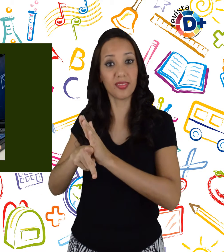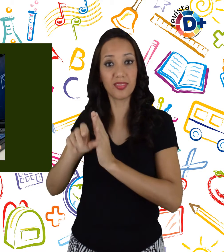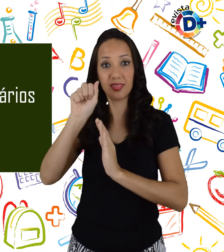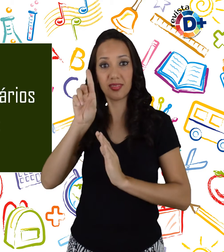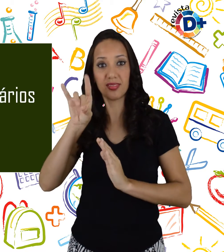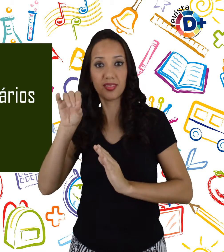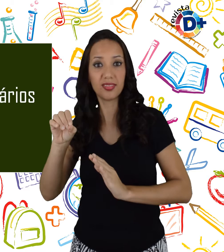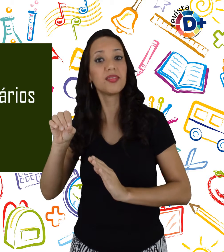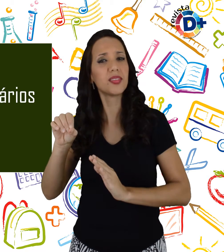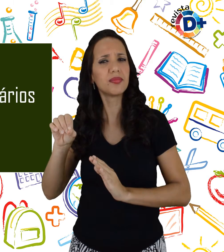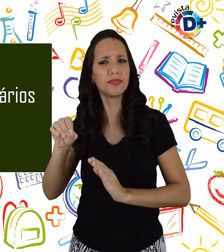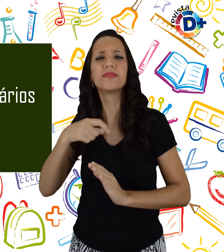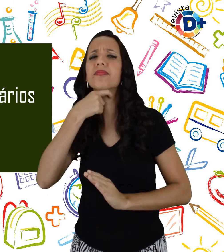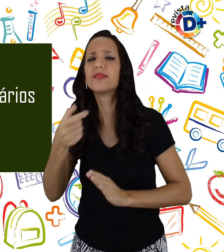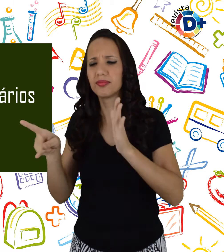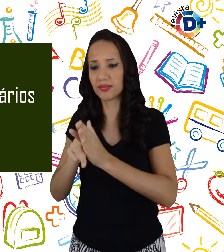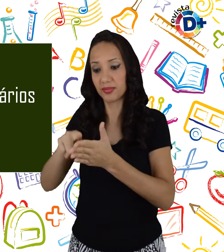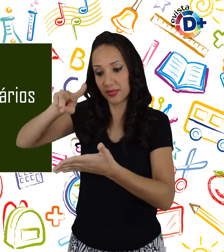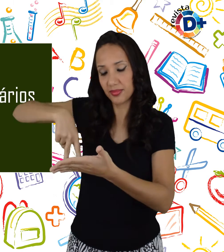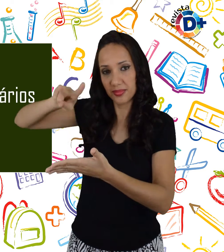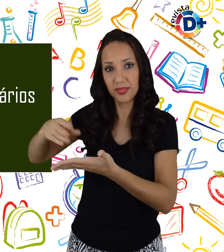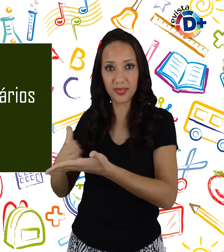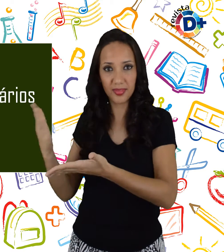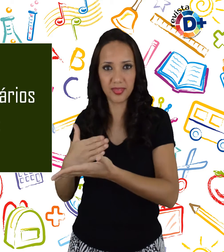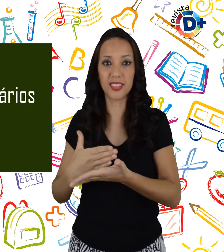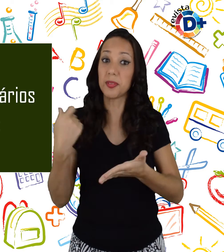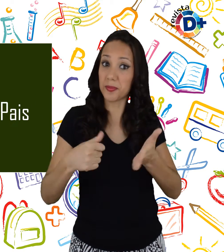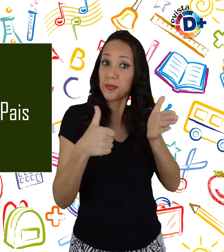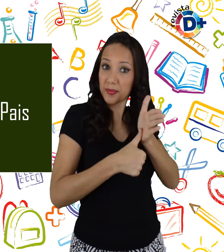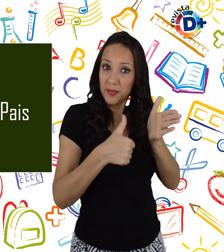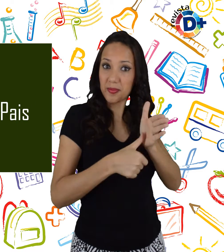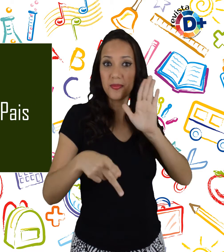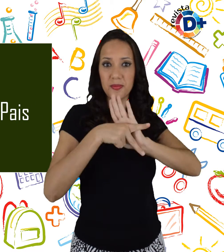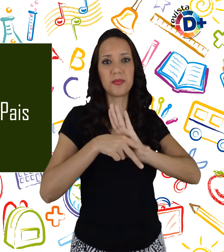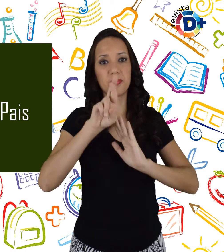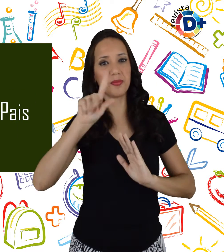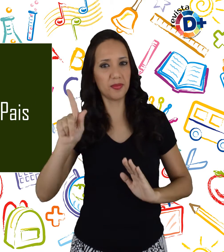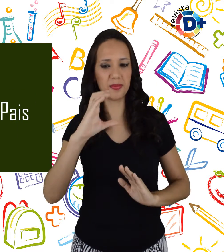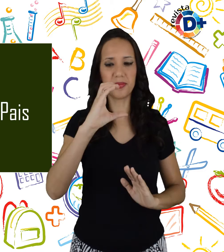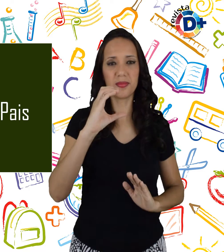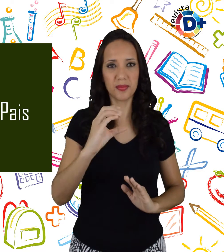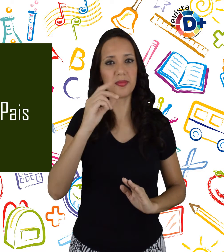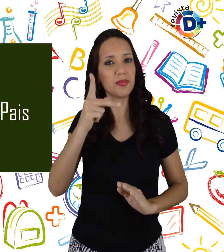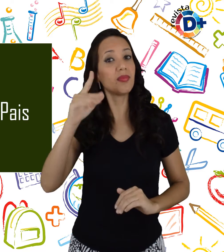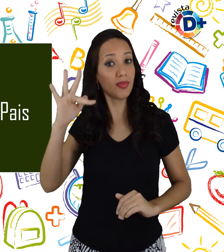necessários para inscrição rg cpf e cpf dos pais comprovante de escolaridade